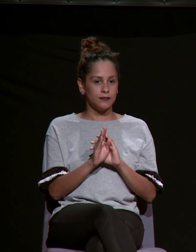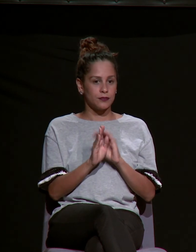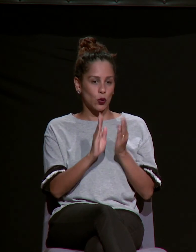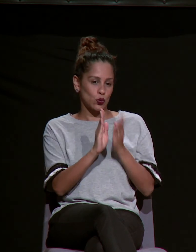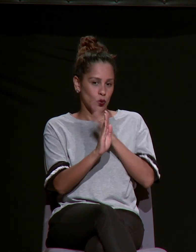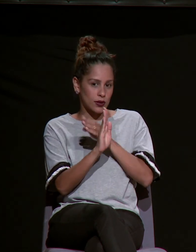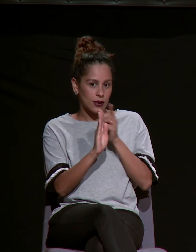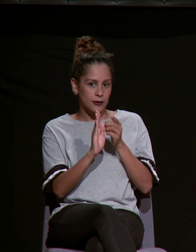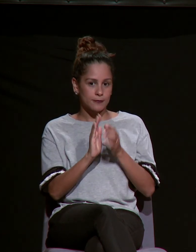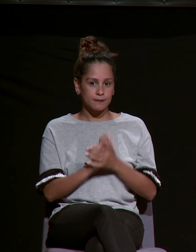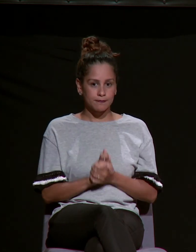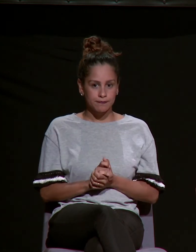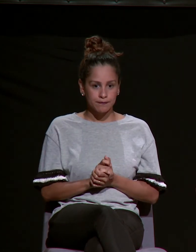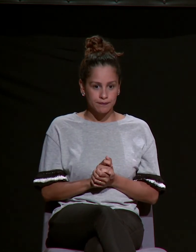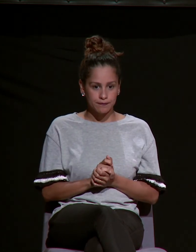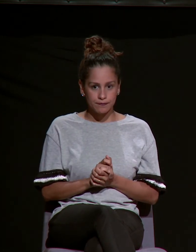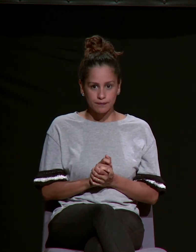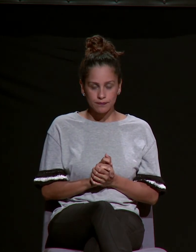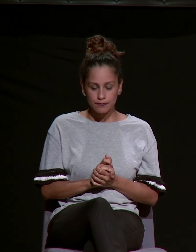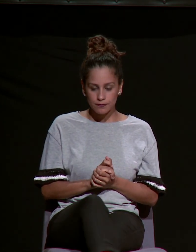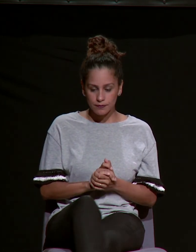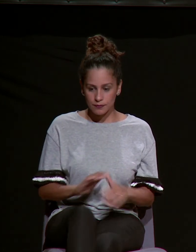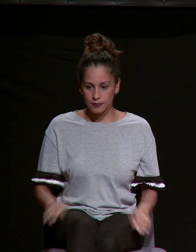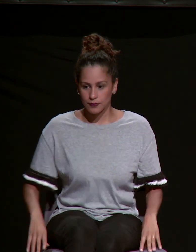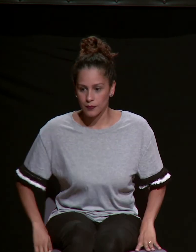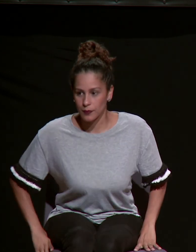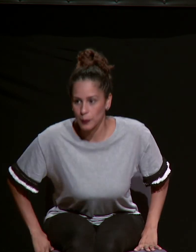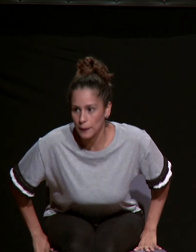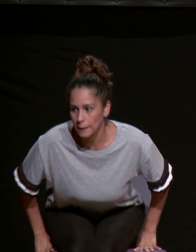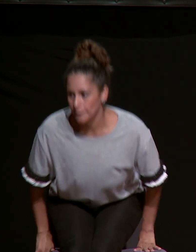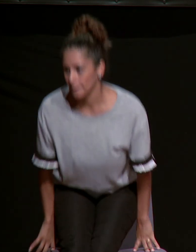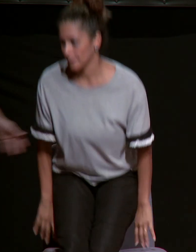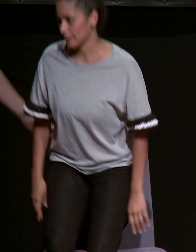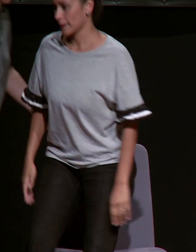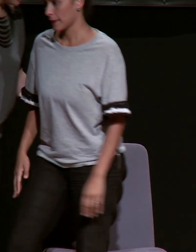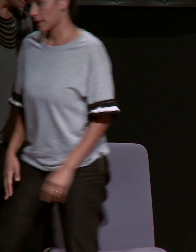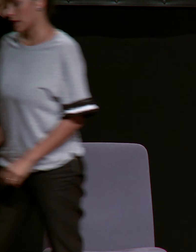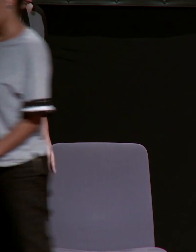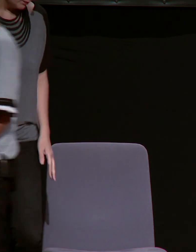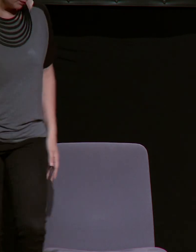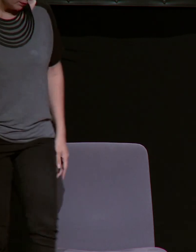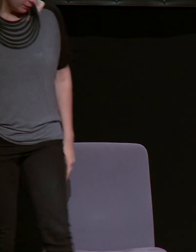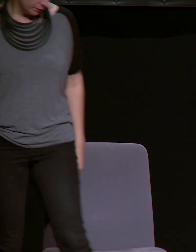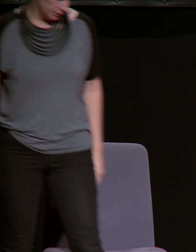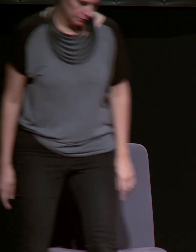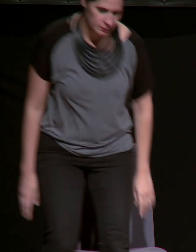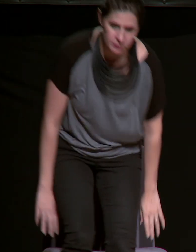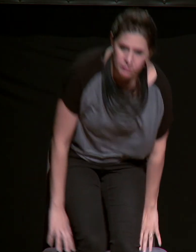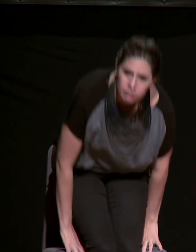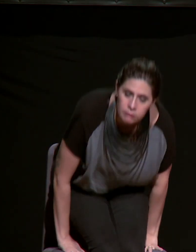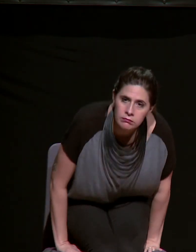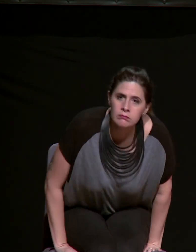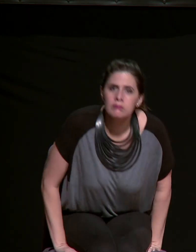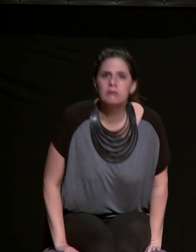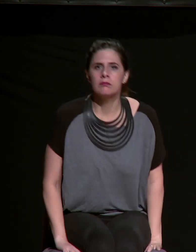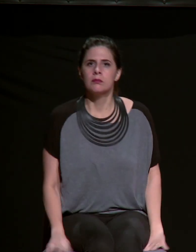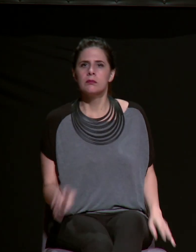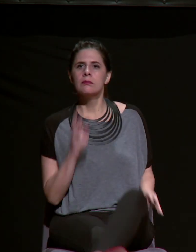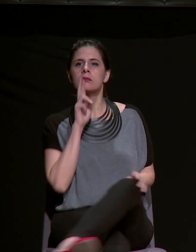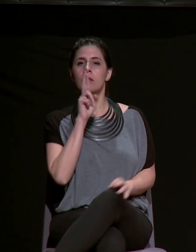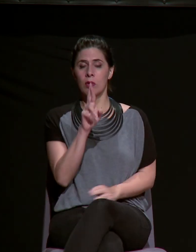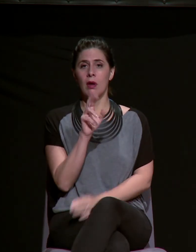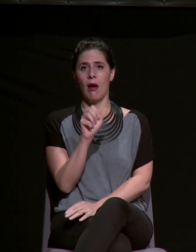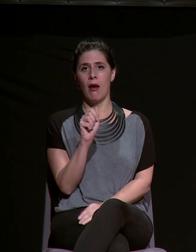Bom, respondendo ao Alex, eu preciso dizer, eu tentei deixar isso claro, mas que essa